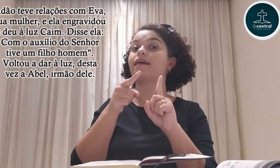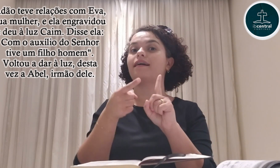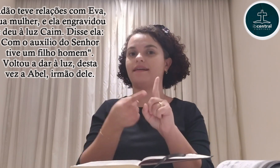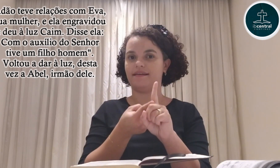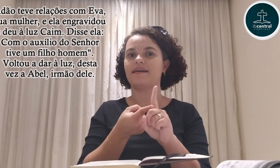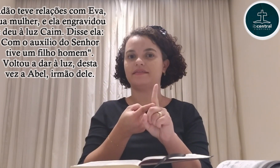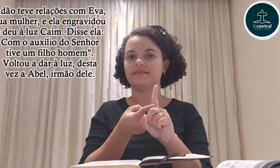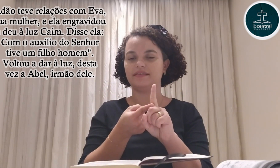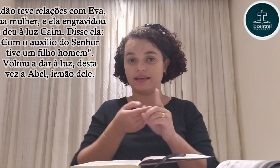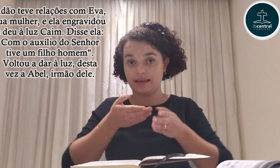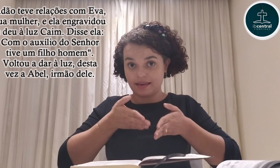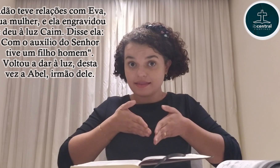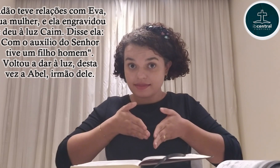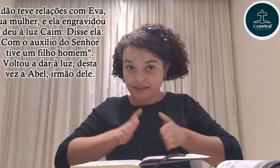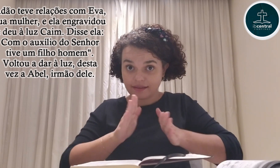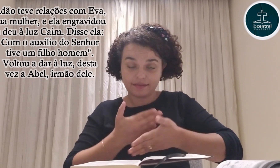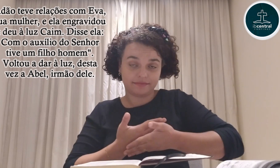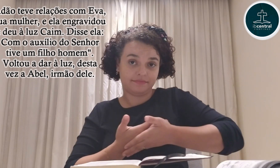Voltou a dar à luz.